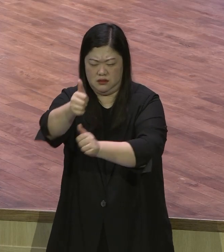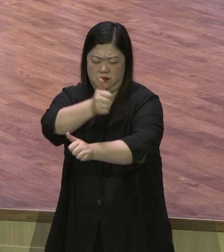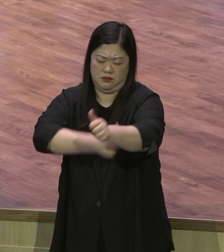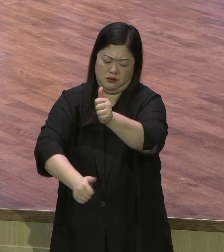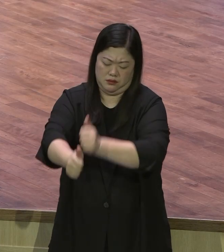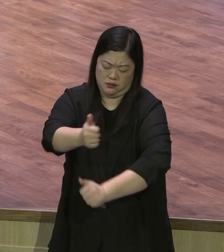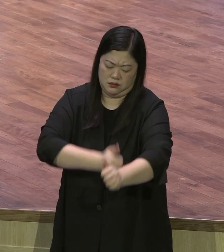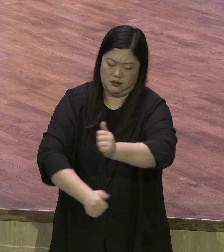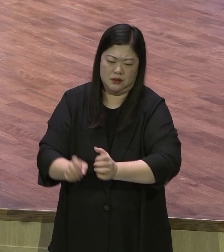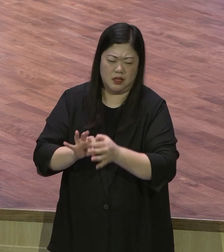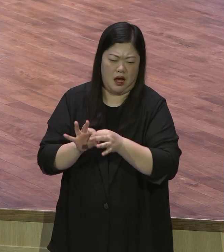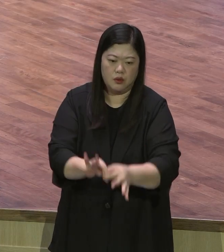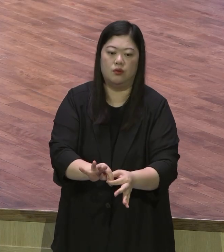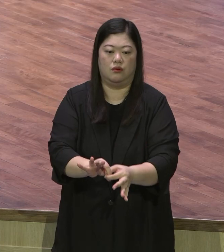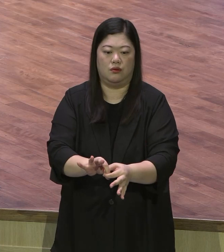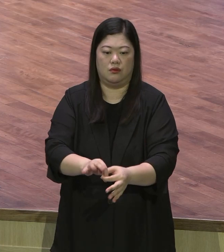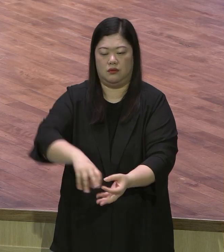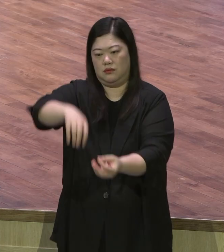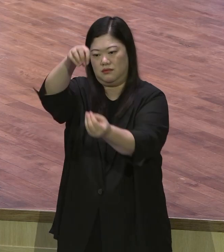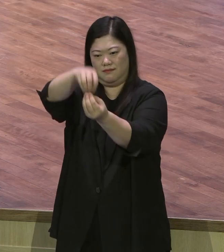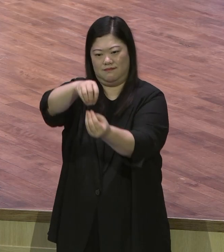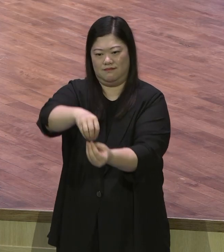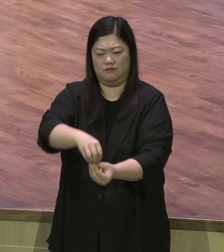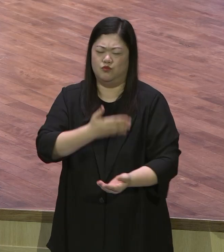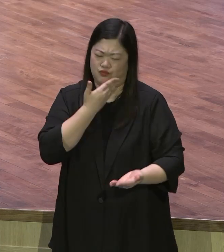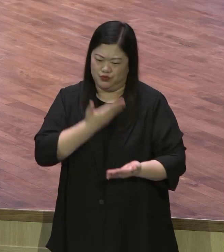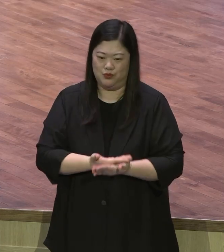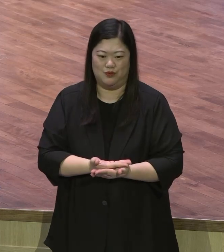후대들이 가르치는 것, 여러분 자녀들이 가르치는 것.